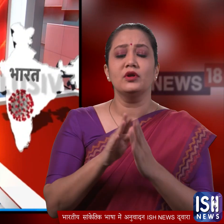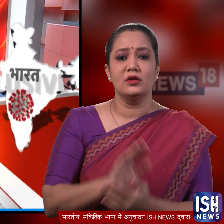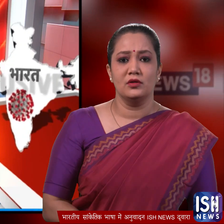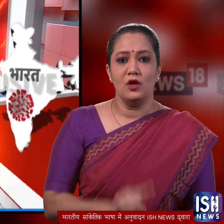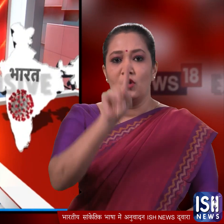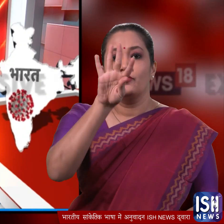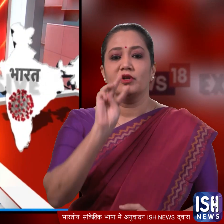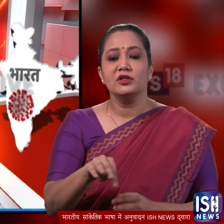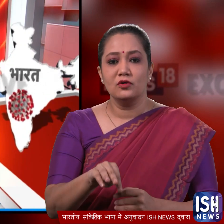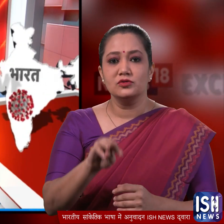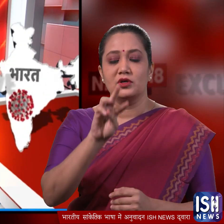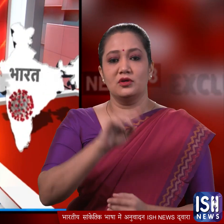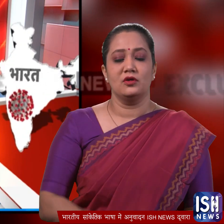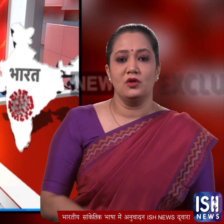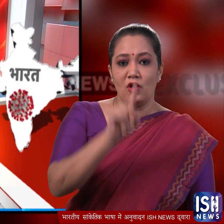कोरोना के